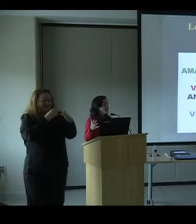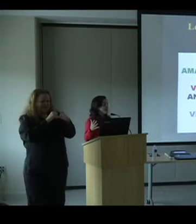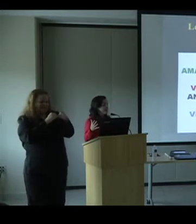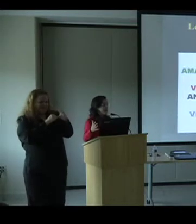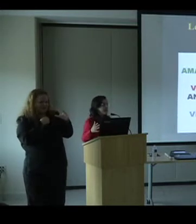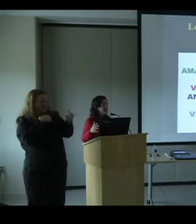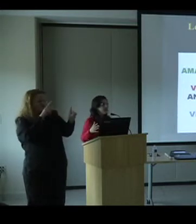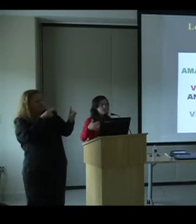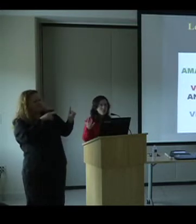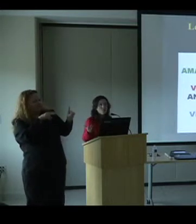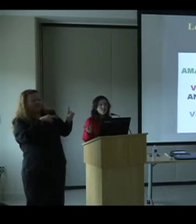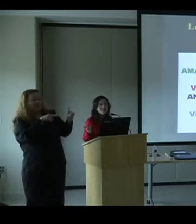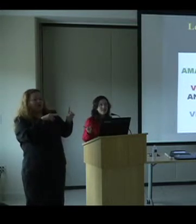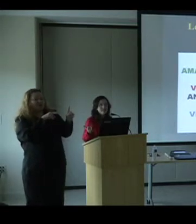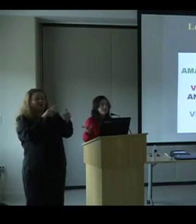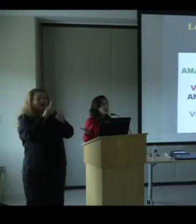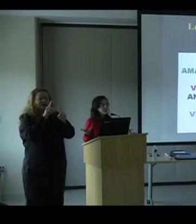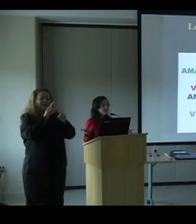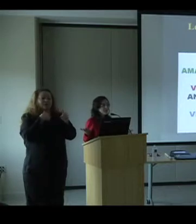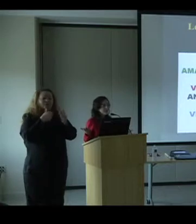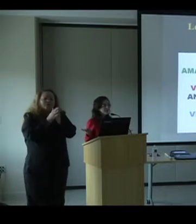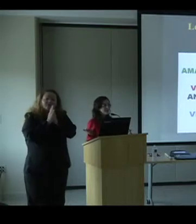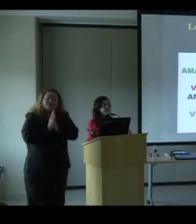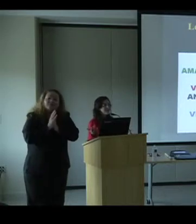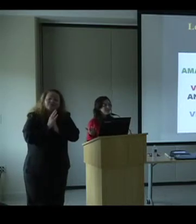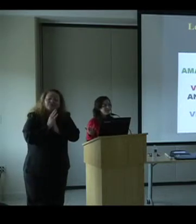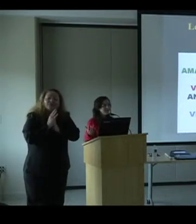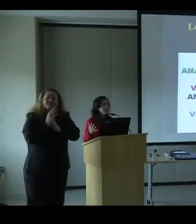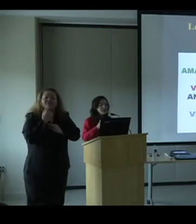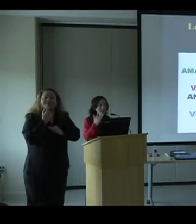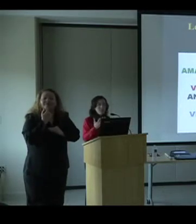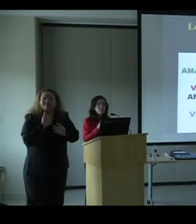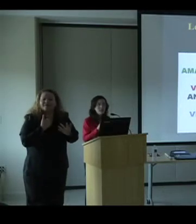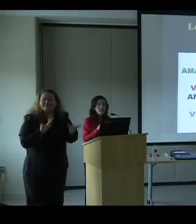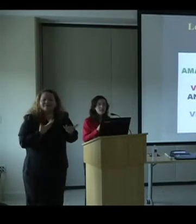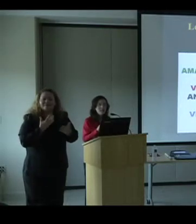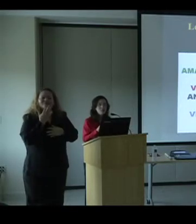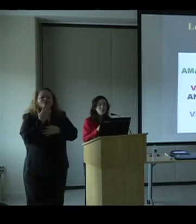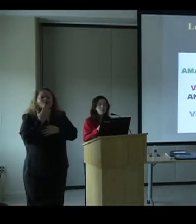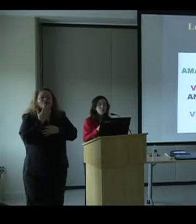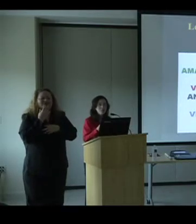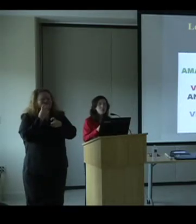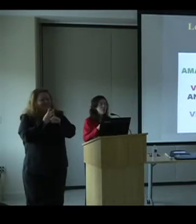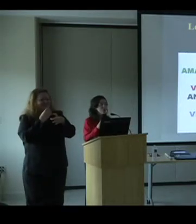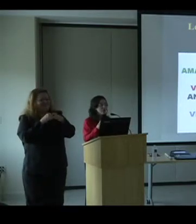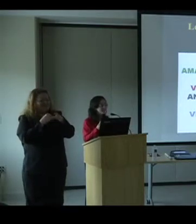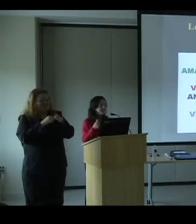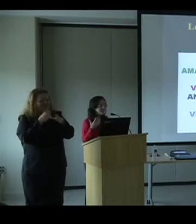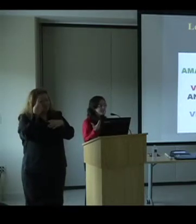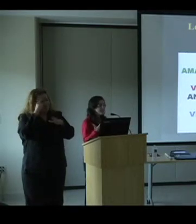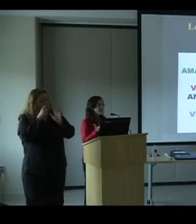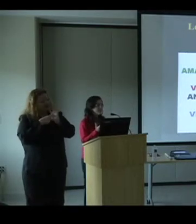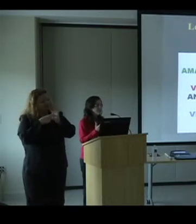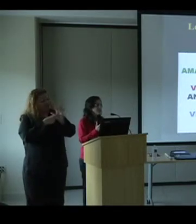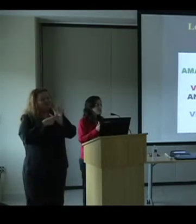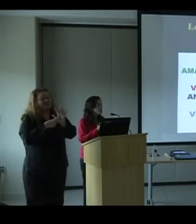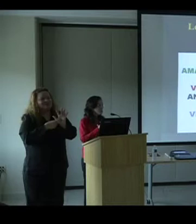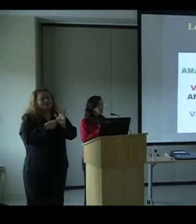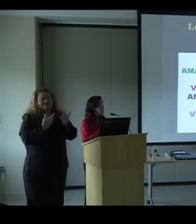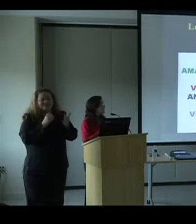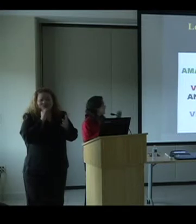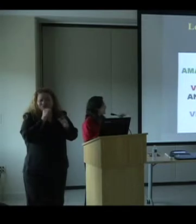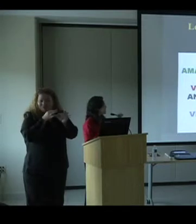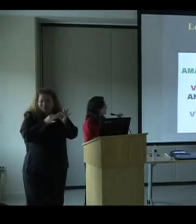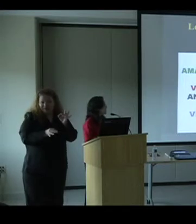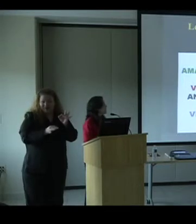qué les pido yo que me lean colores pues es bien difícil para el cerebro pero eso es para que se den cuenta como no es tan sencillo cuando